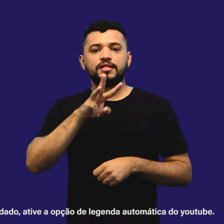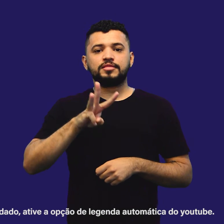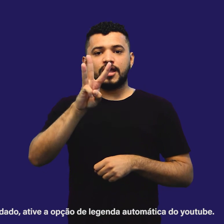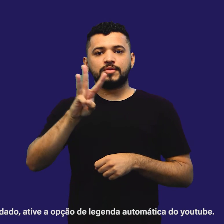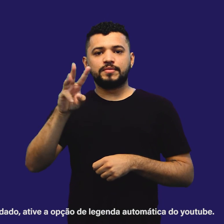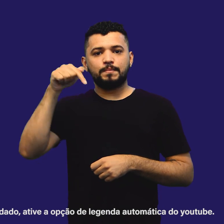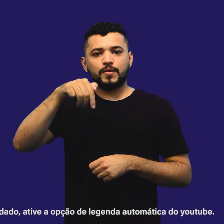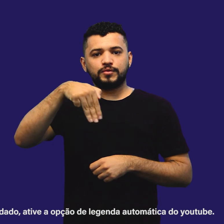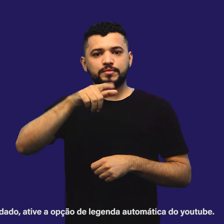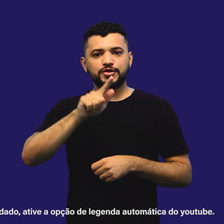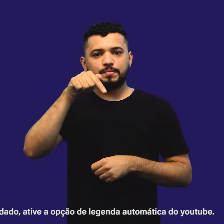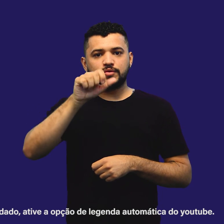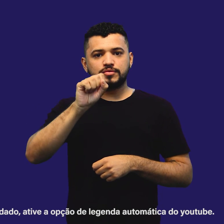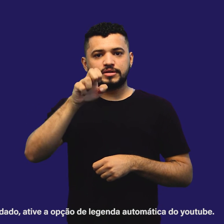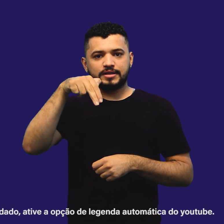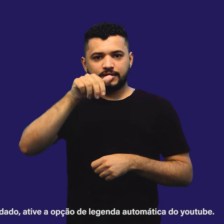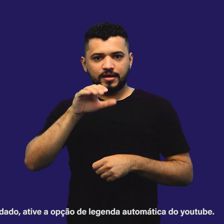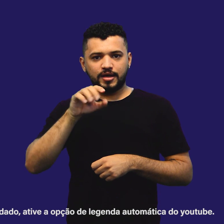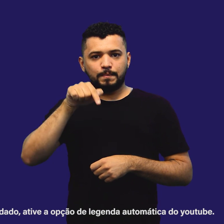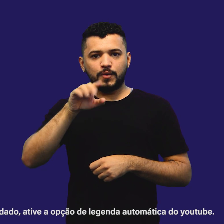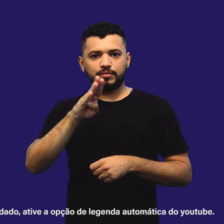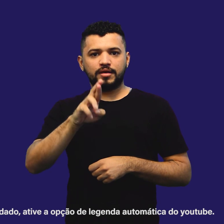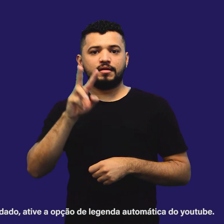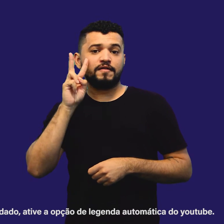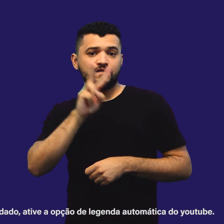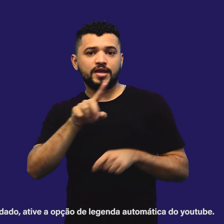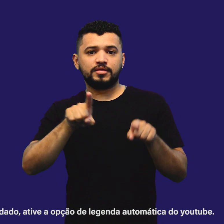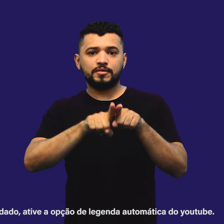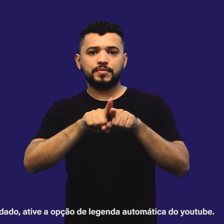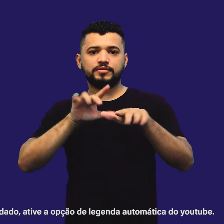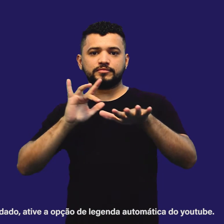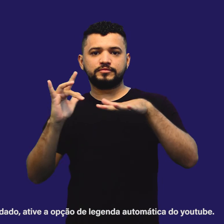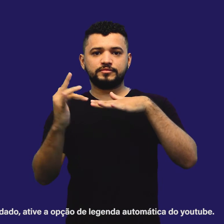www.mg.senac.br e acompanhe nossas redes sociais. A gravação,